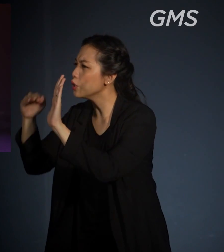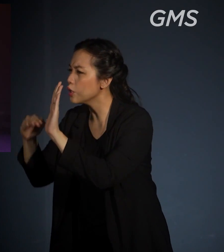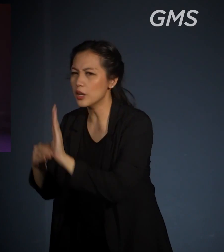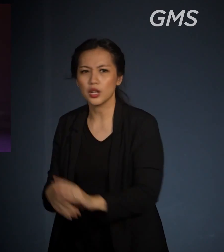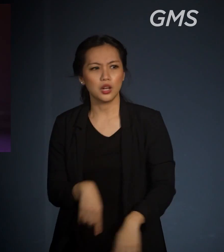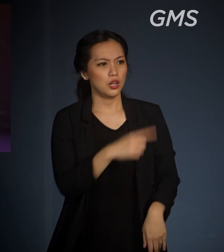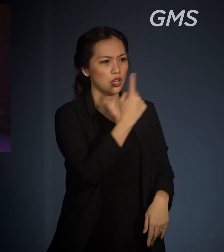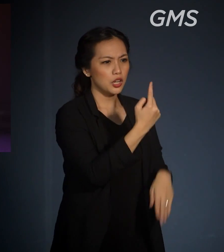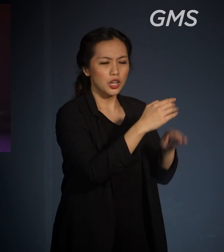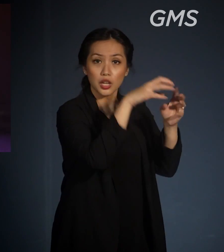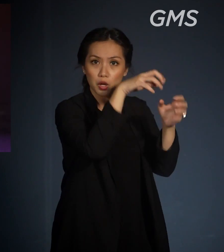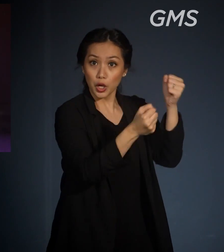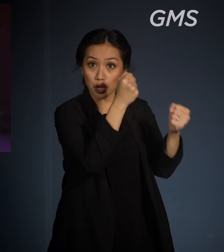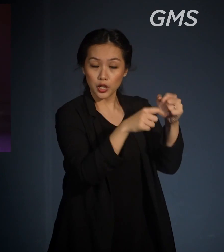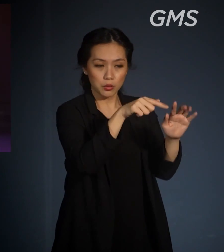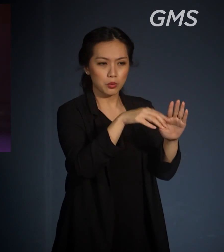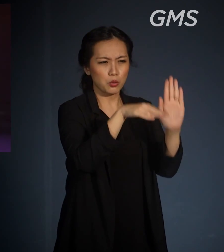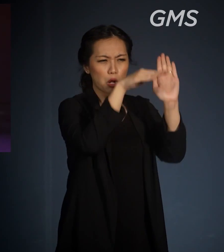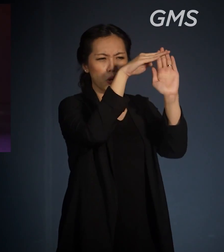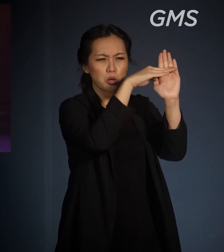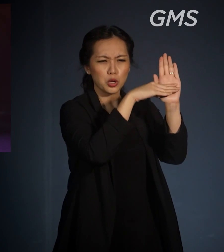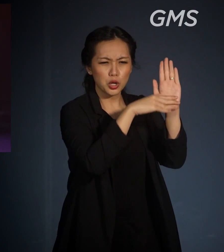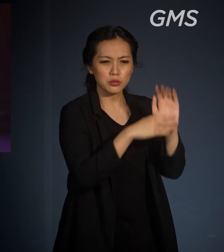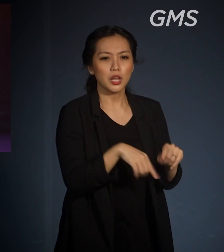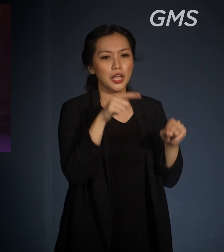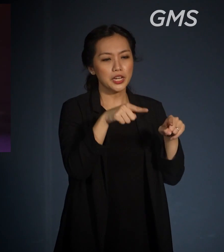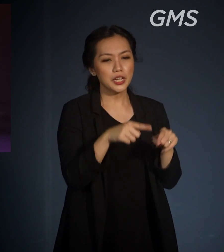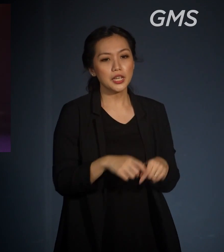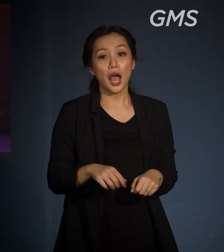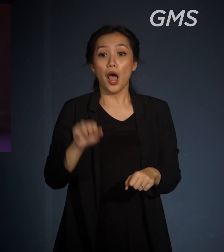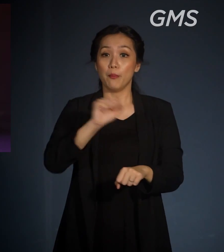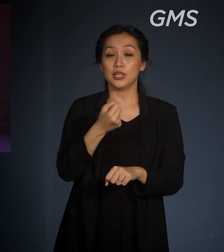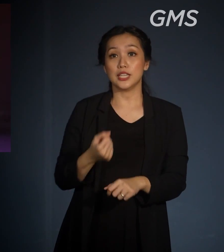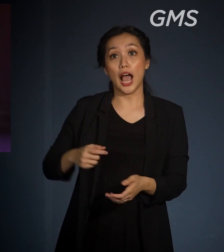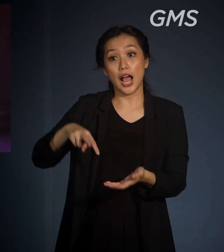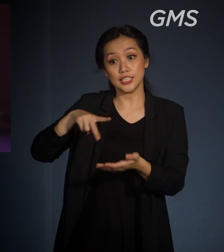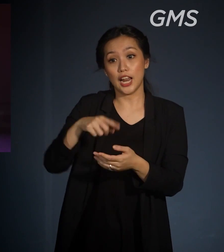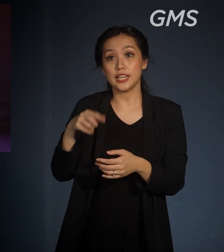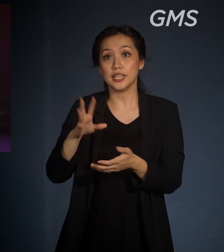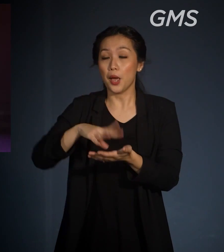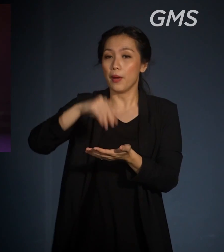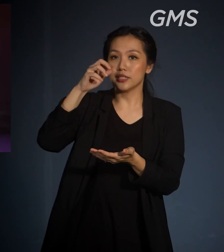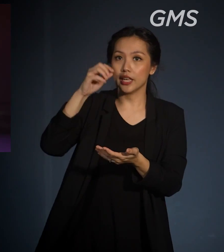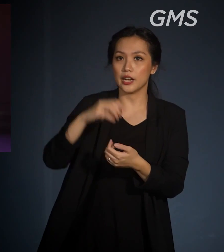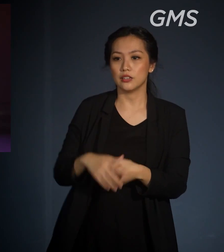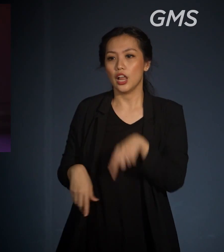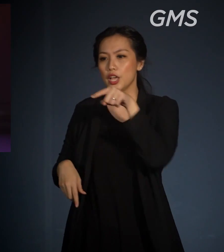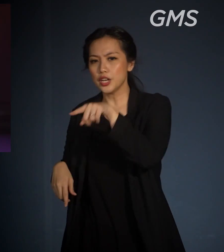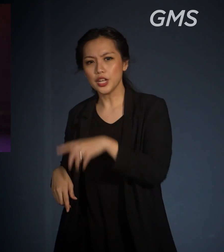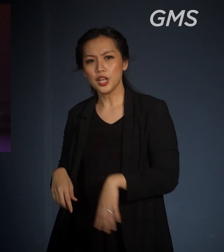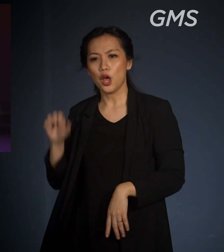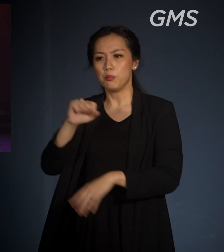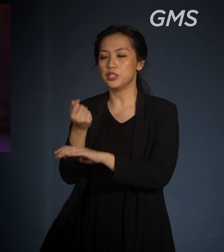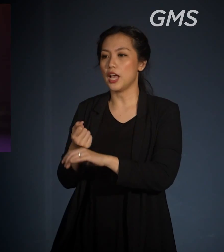di pasir. Yang ini bisa jalan di pasir. Itu ya, kelinci itu diciptakan dengan kelebihan-kelebihan